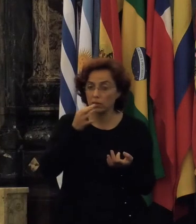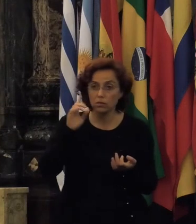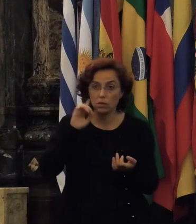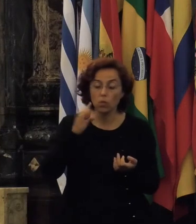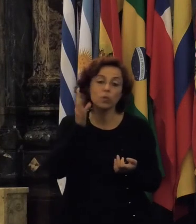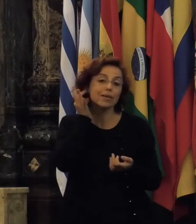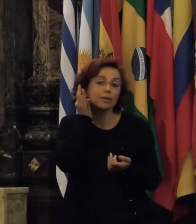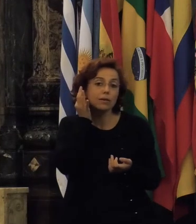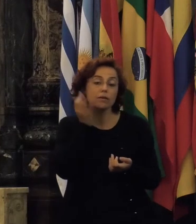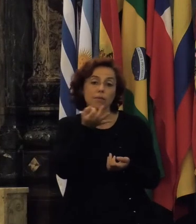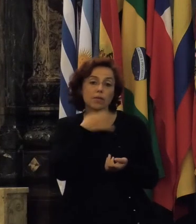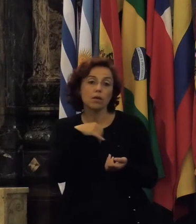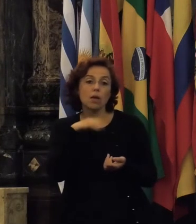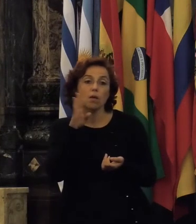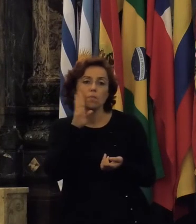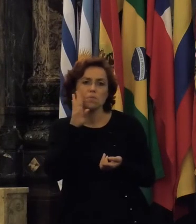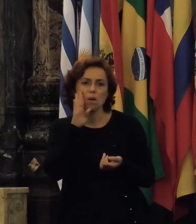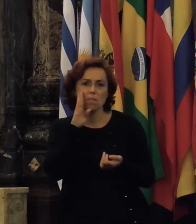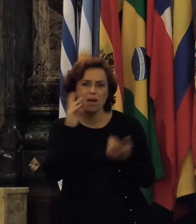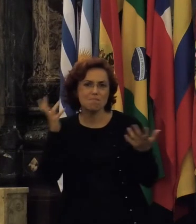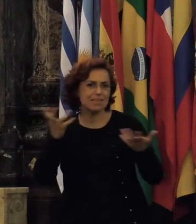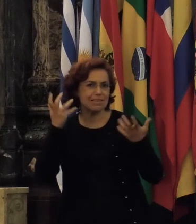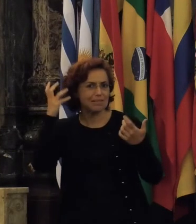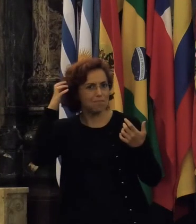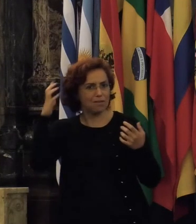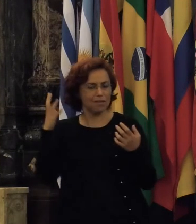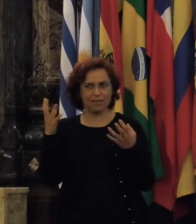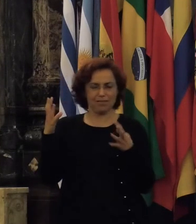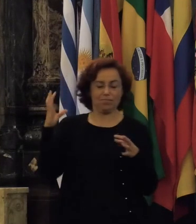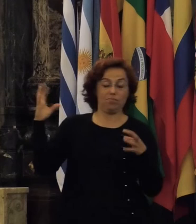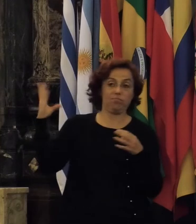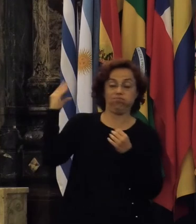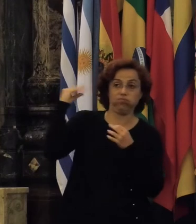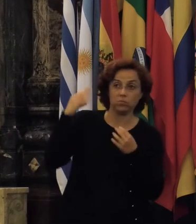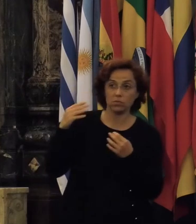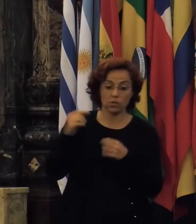Cuando una nena te dice, porque mi mamá me quema la cabeza. Y eso no es así, por ejemplo.